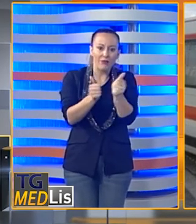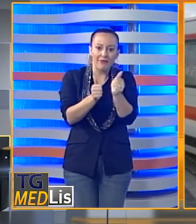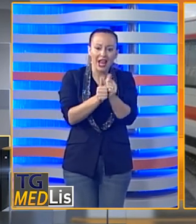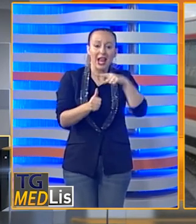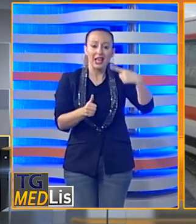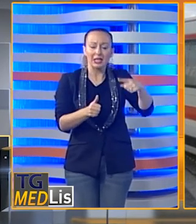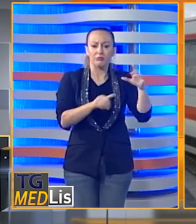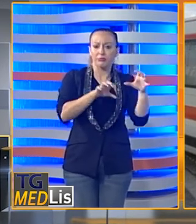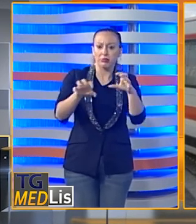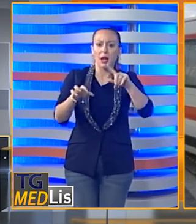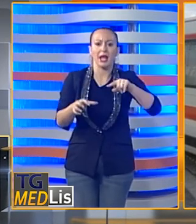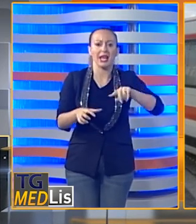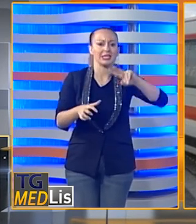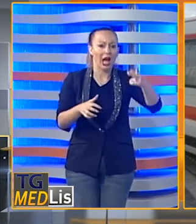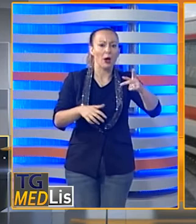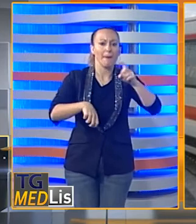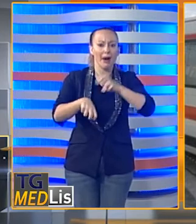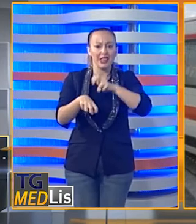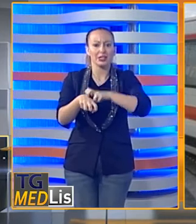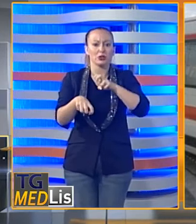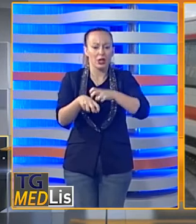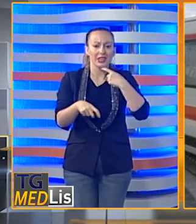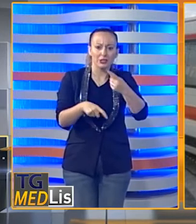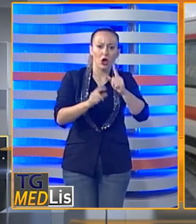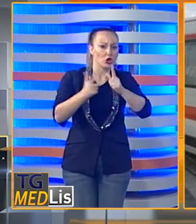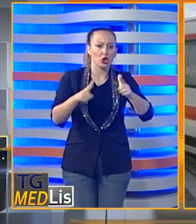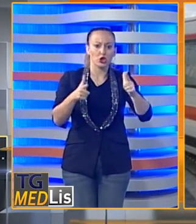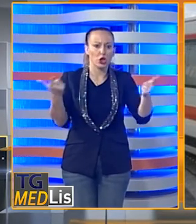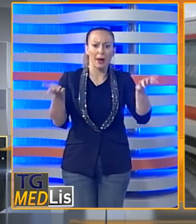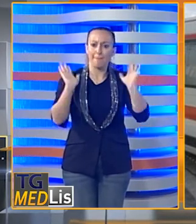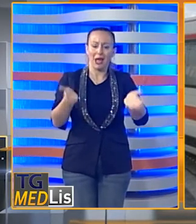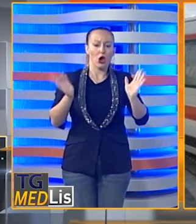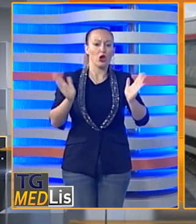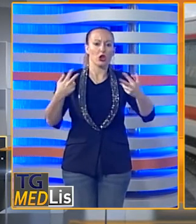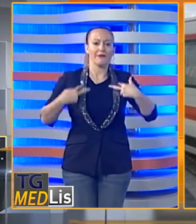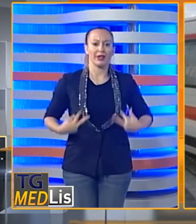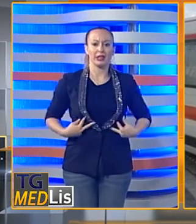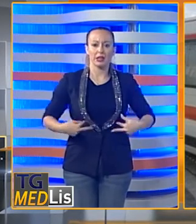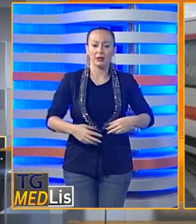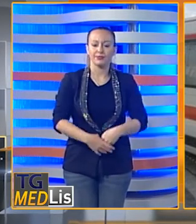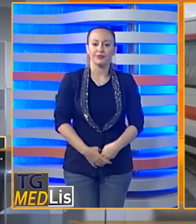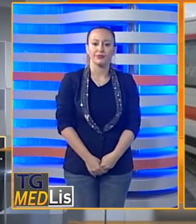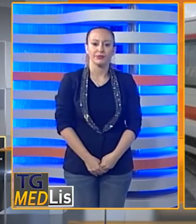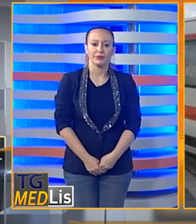è riservata, ma secondo i medici non c'è pericolo di vita.